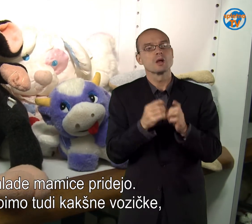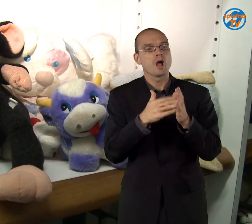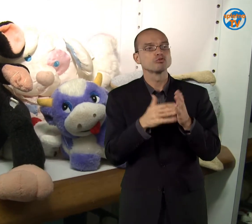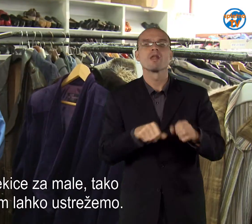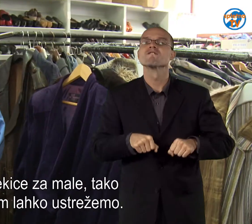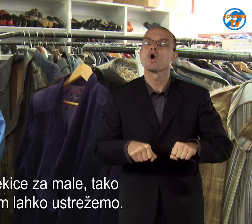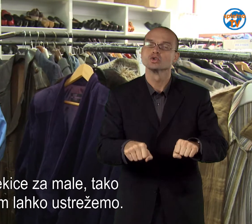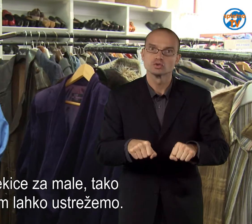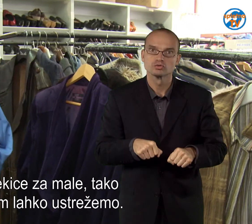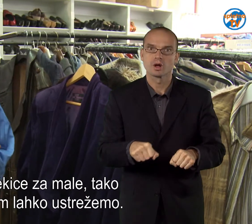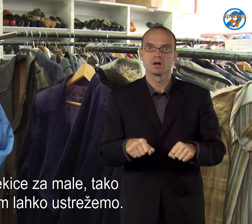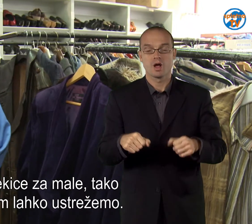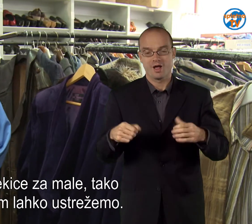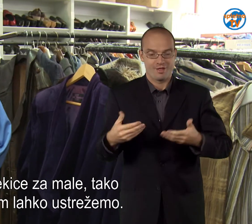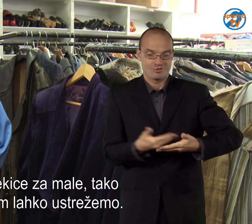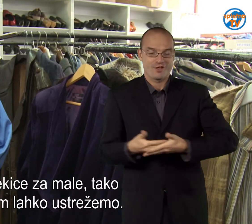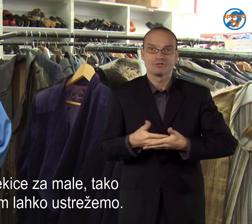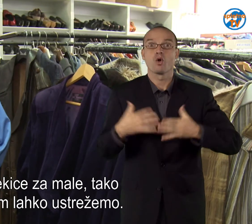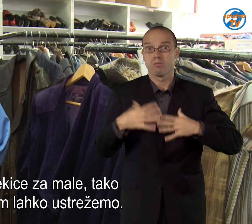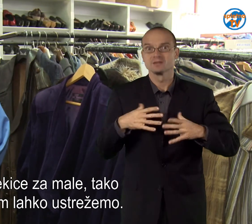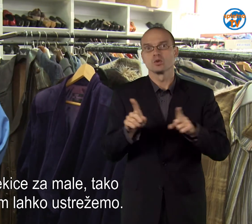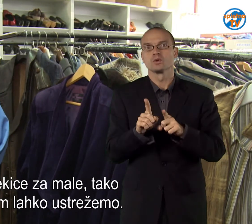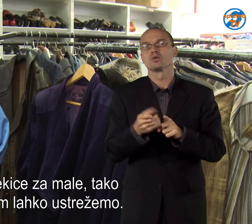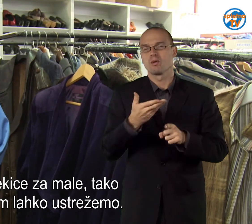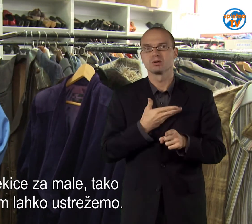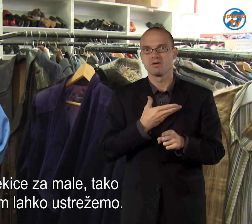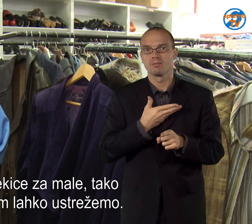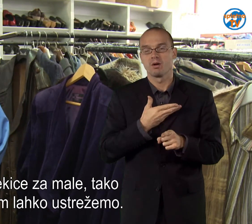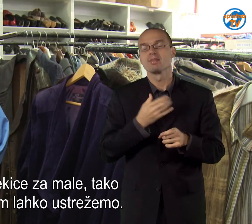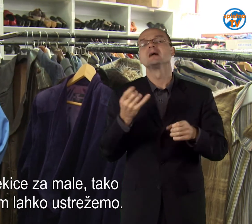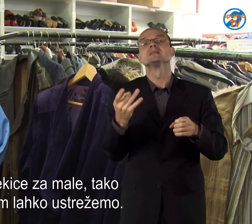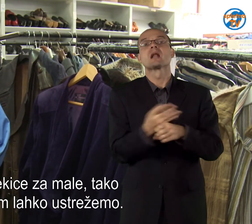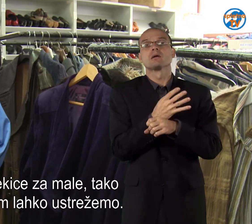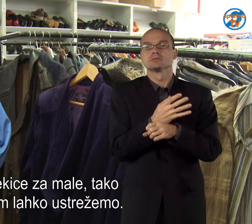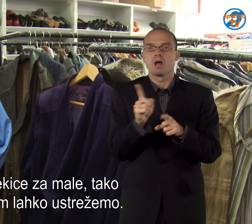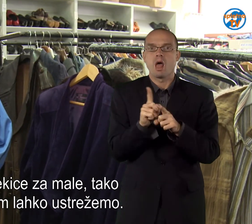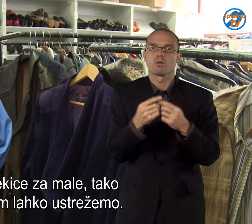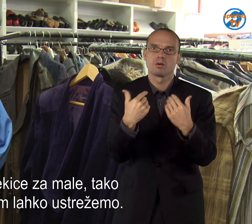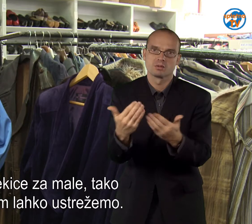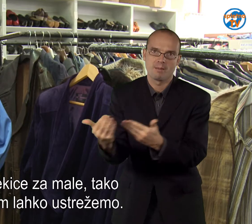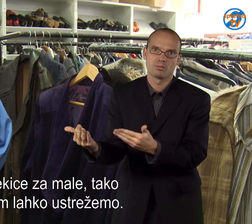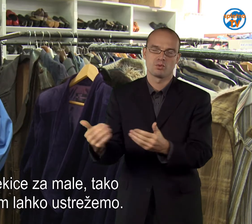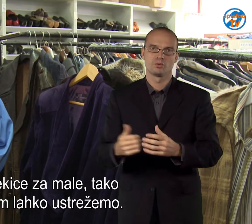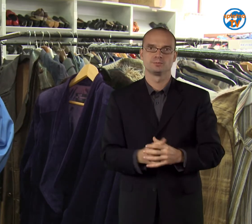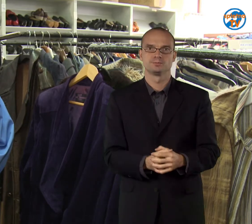vozičke, oblekice za male, tako da jim lahko to